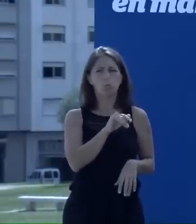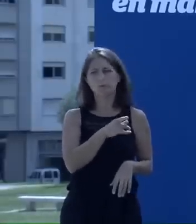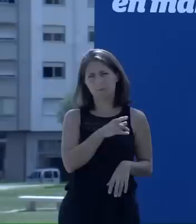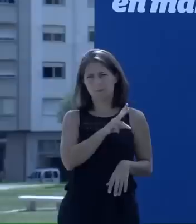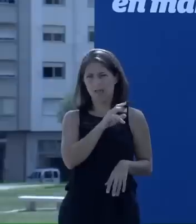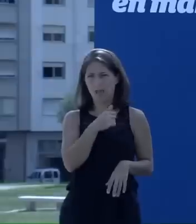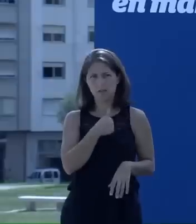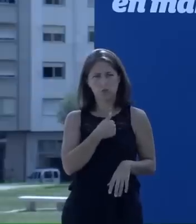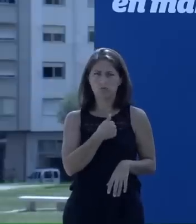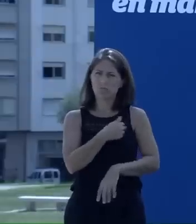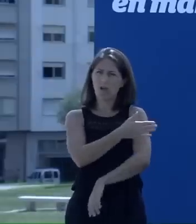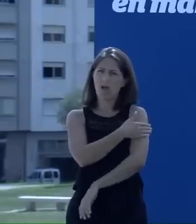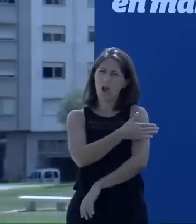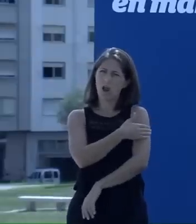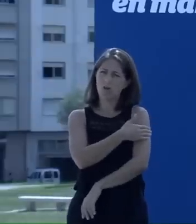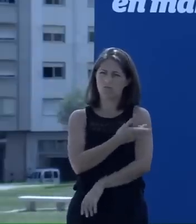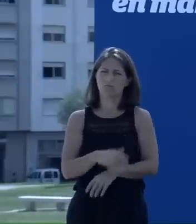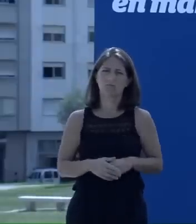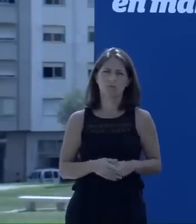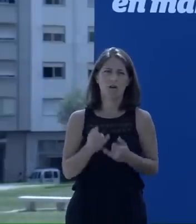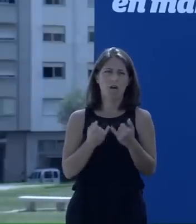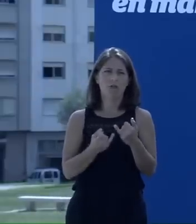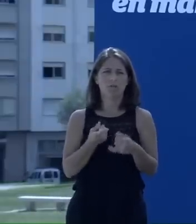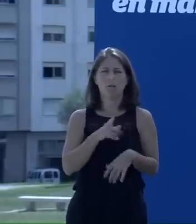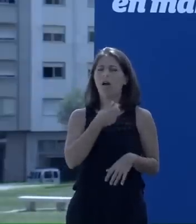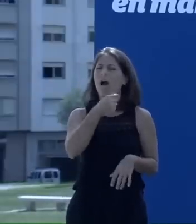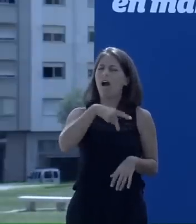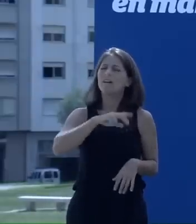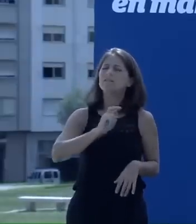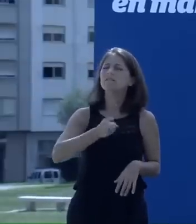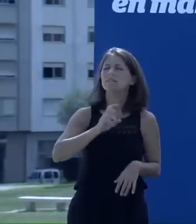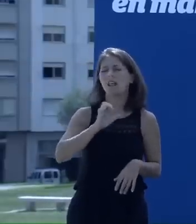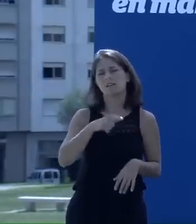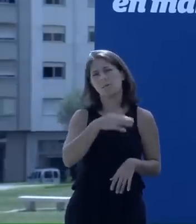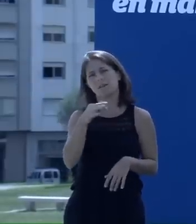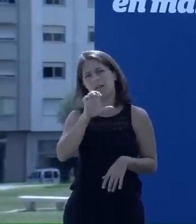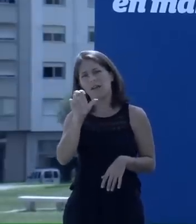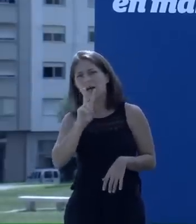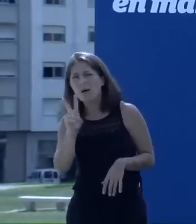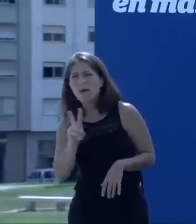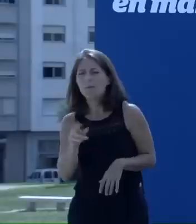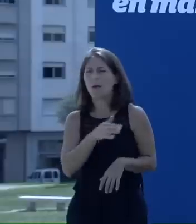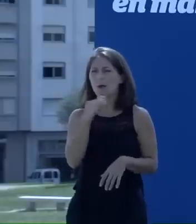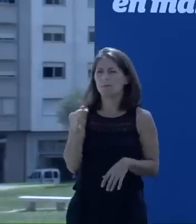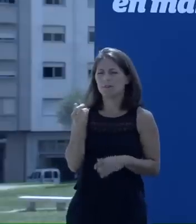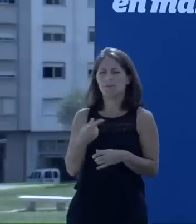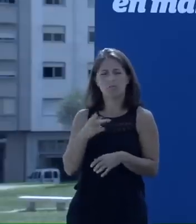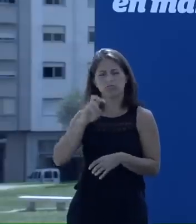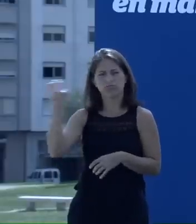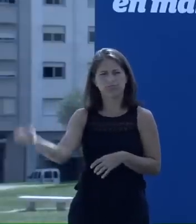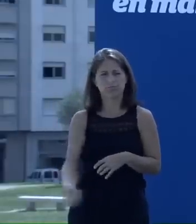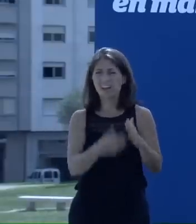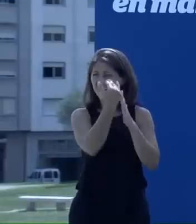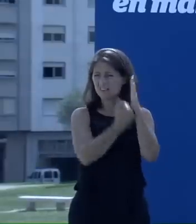Xunta de Galicia, acompañando a Ángeles Cuña, a Eva Gutiérrez, a Xosé Manuel Pérez Bouza e a moita xente que está na